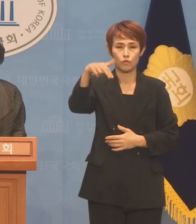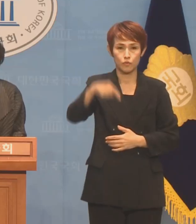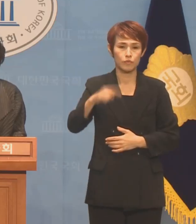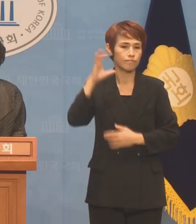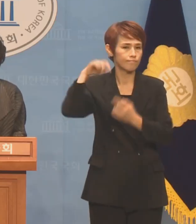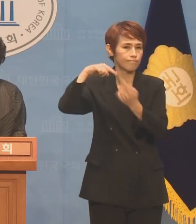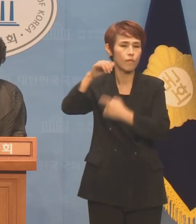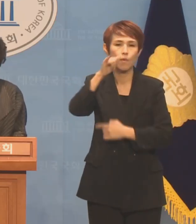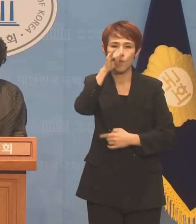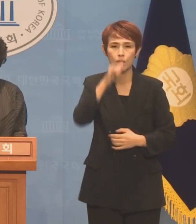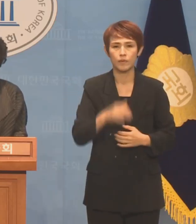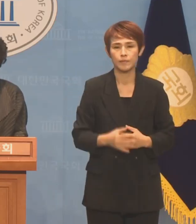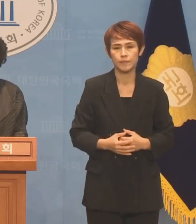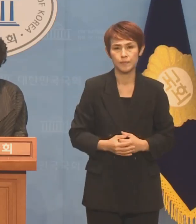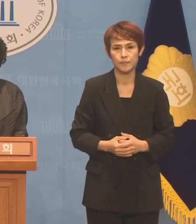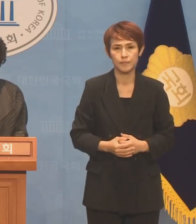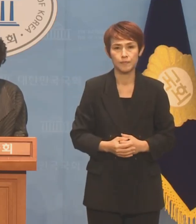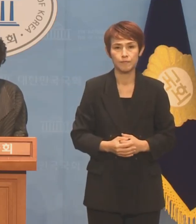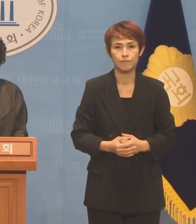인사청문회가 진행될 예정입니다.